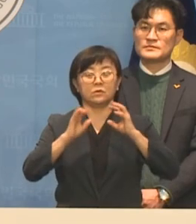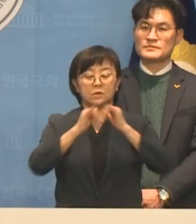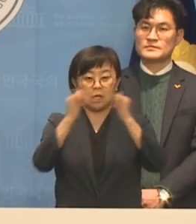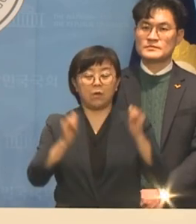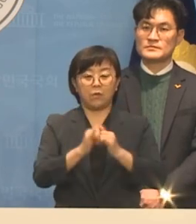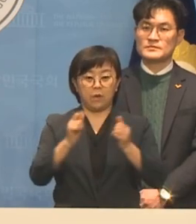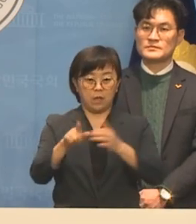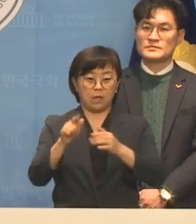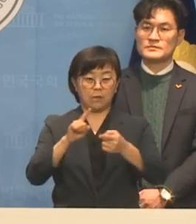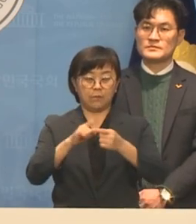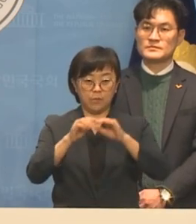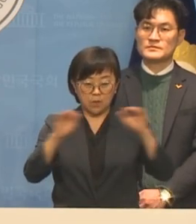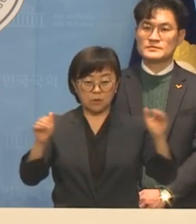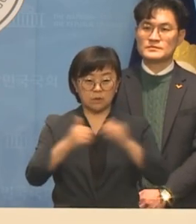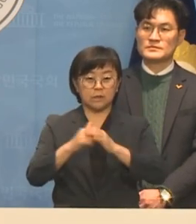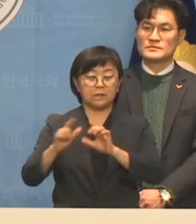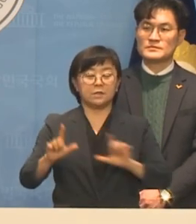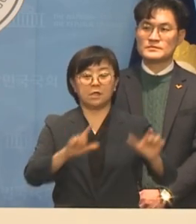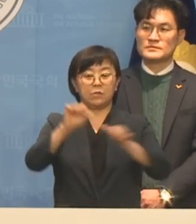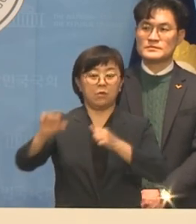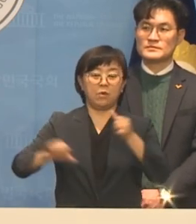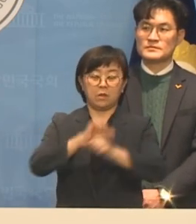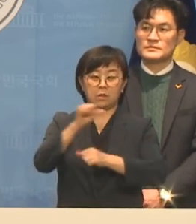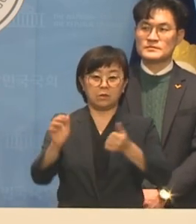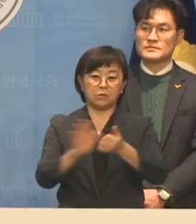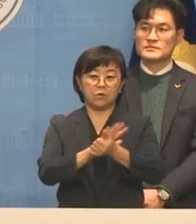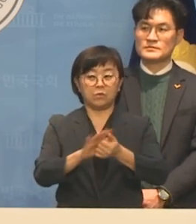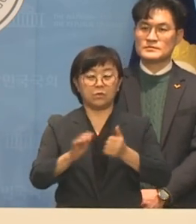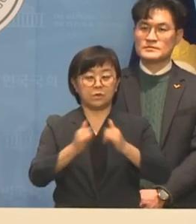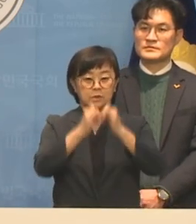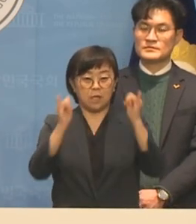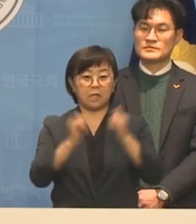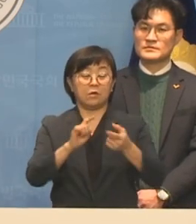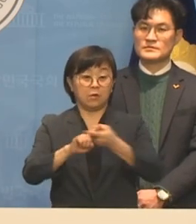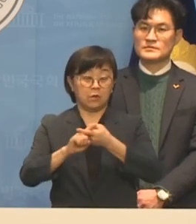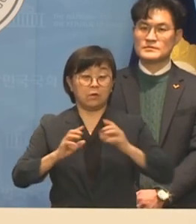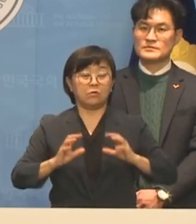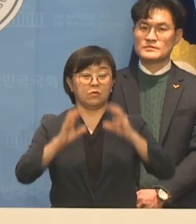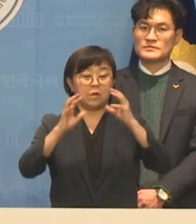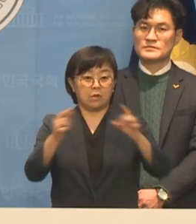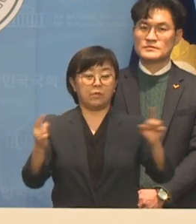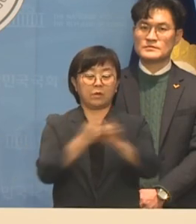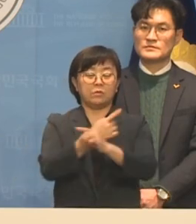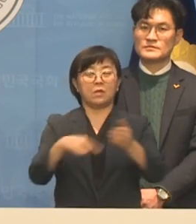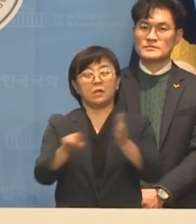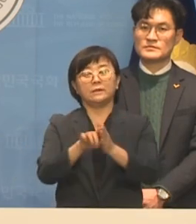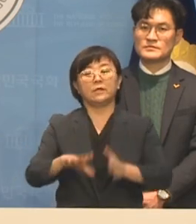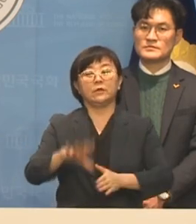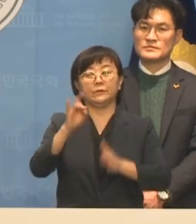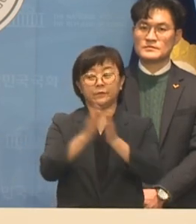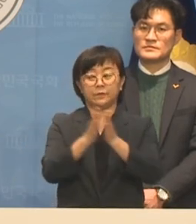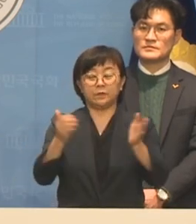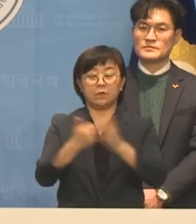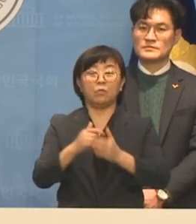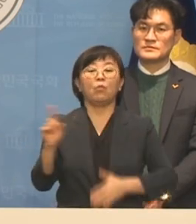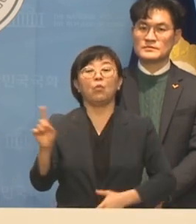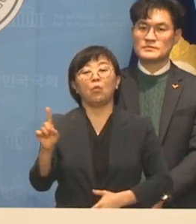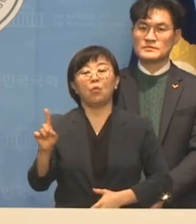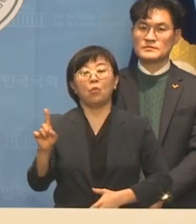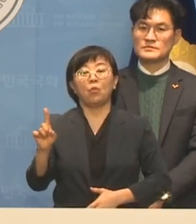경로를 평등, 생태, 돌봄, 사회 연대 국가로 전환하기 위한 첫걸음입니다.